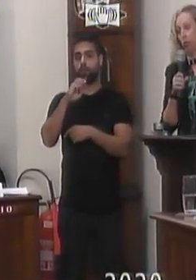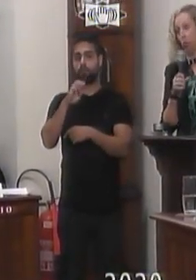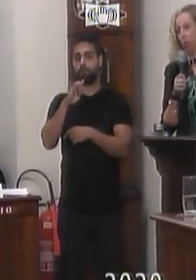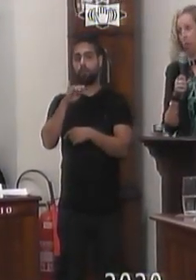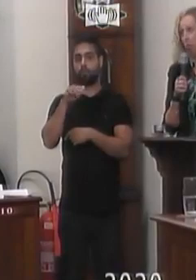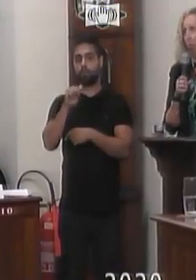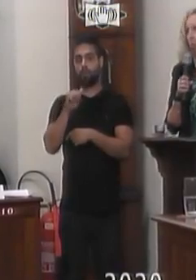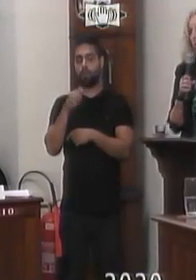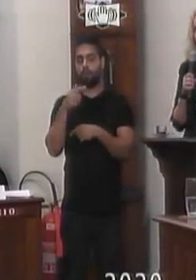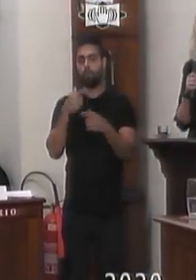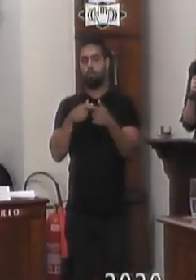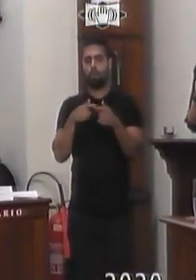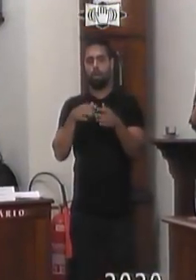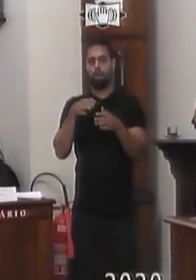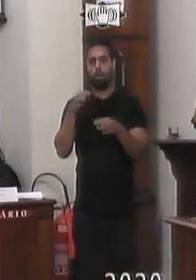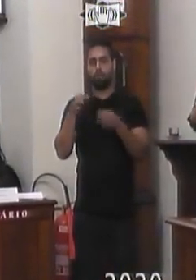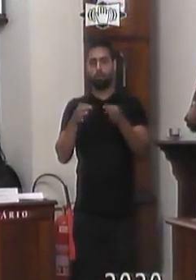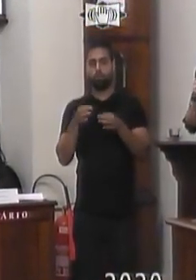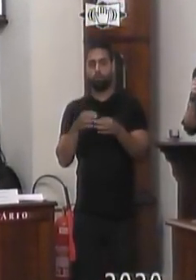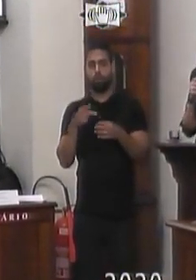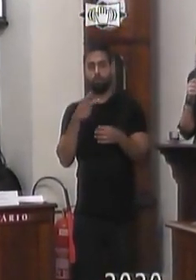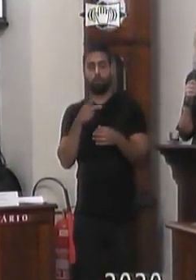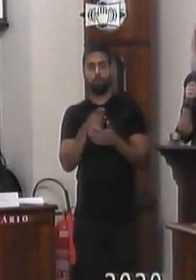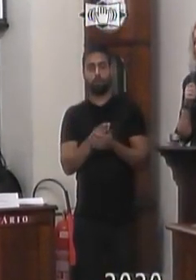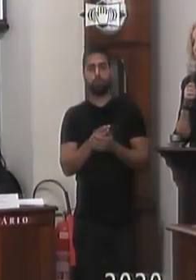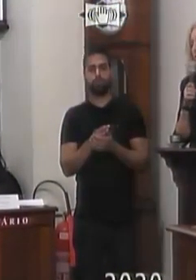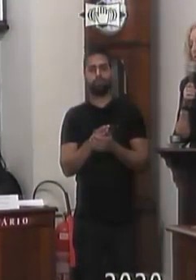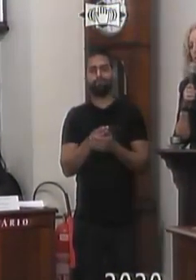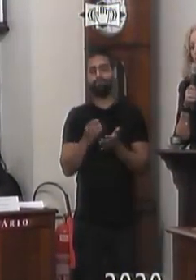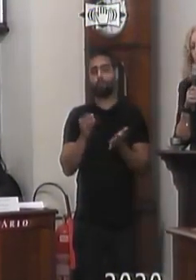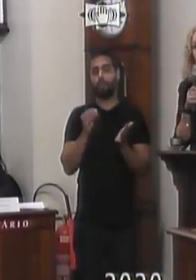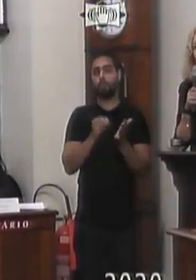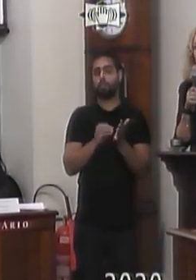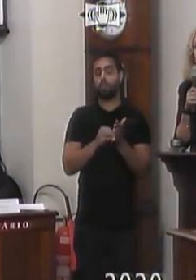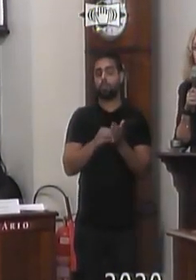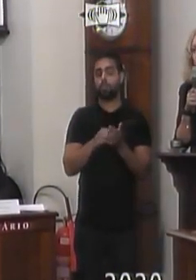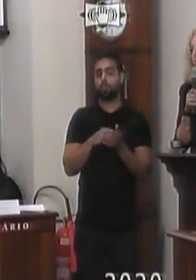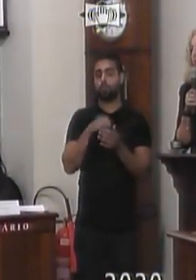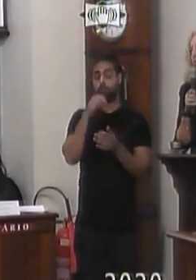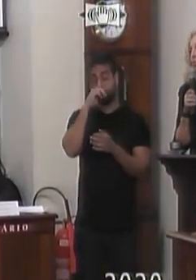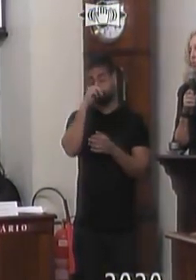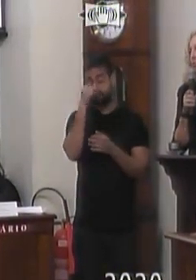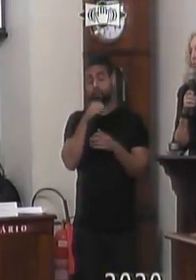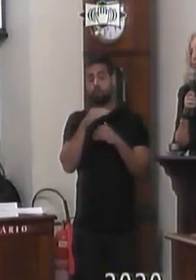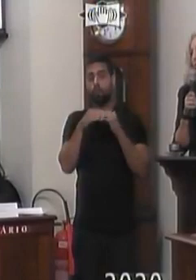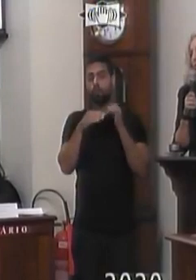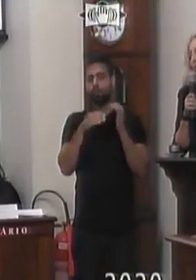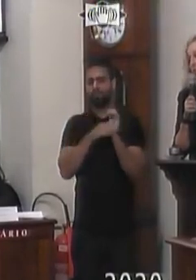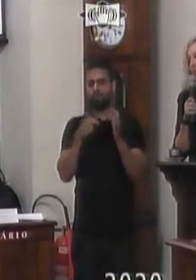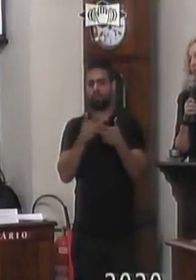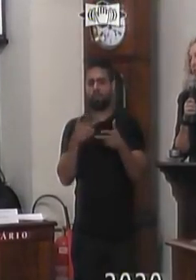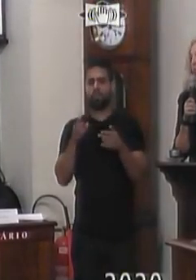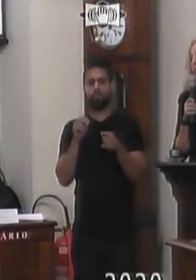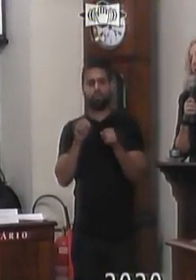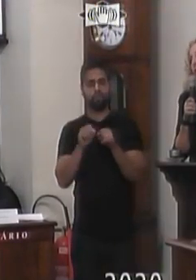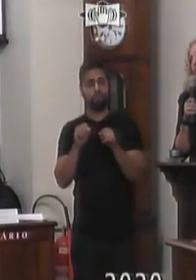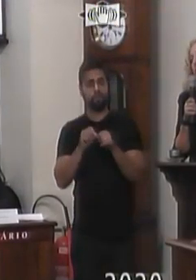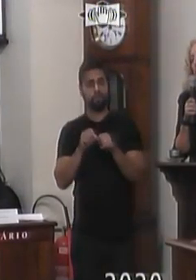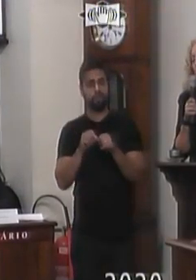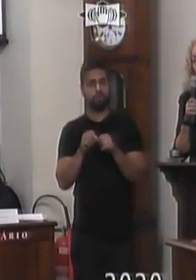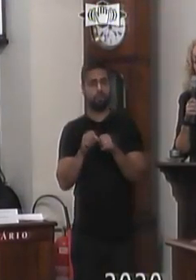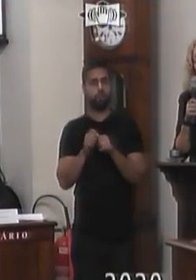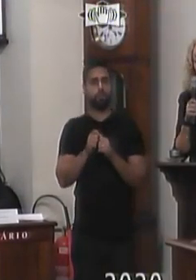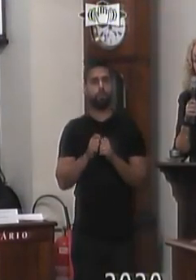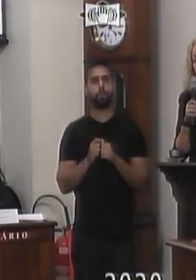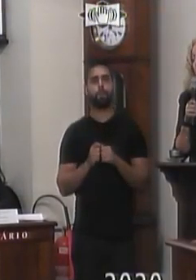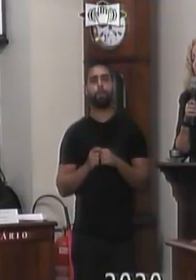o tribunal classificou a gente como gestão tributária deficiente. Então, todas as ações que nós estamos fazendo